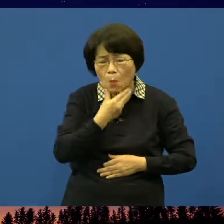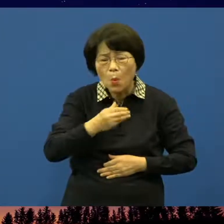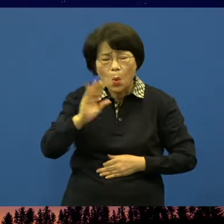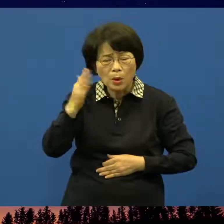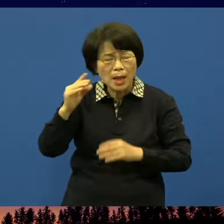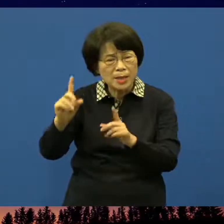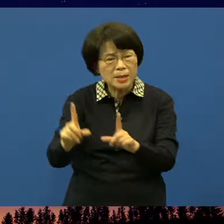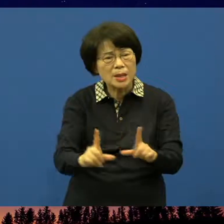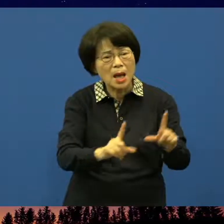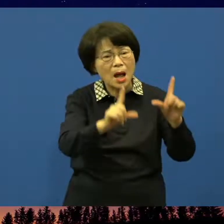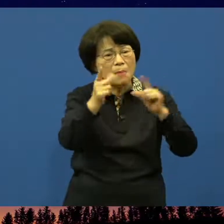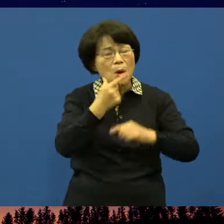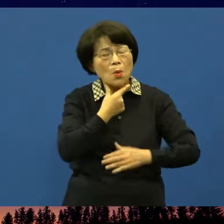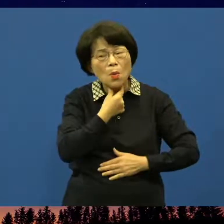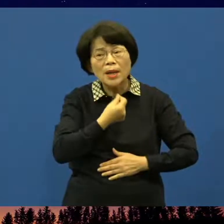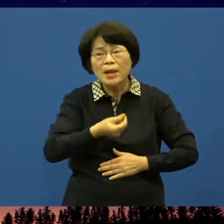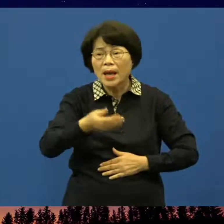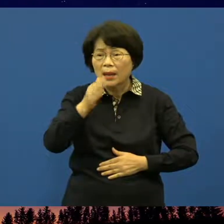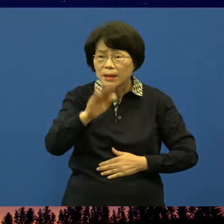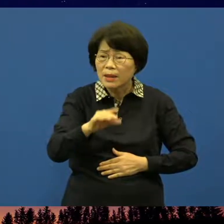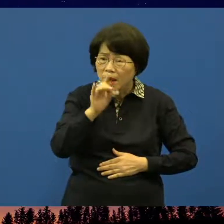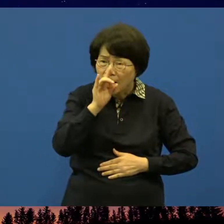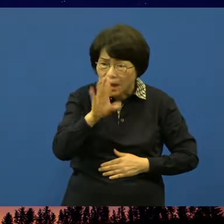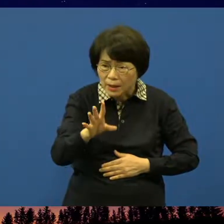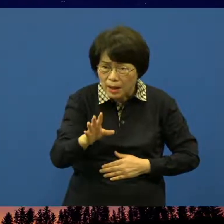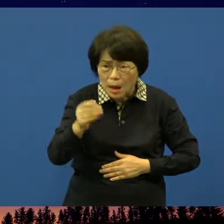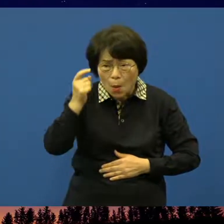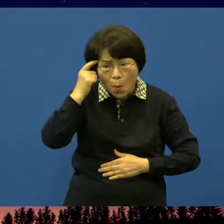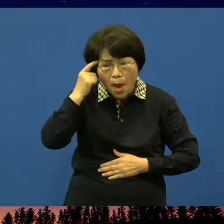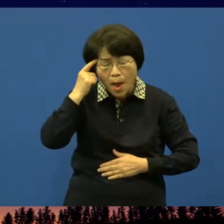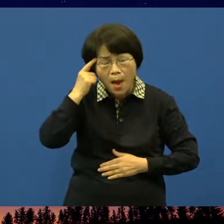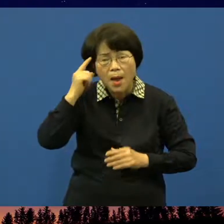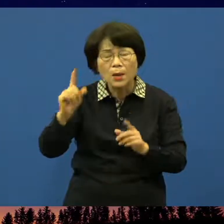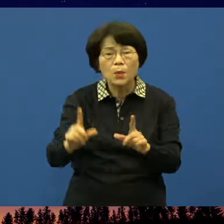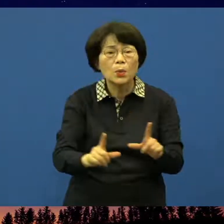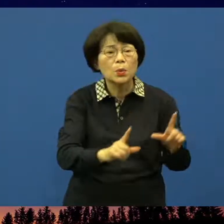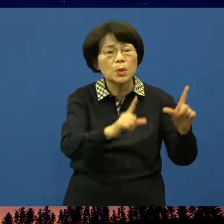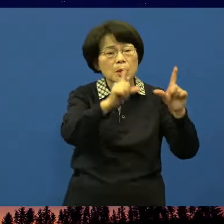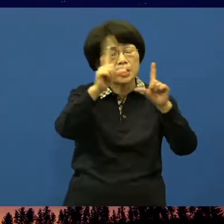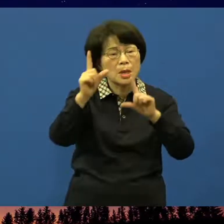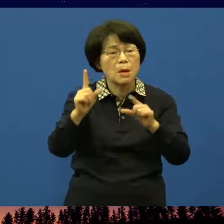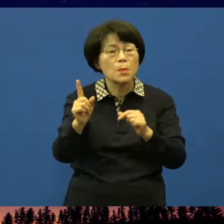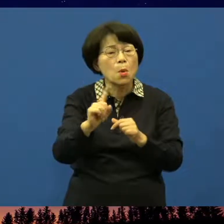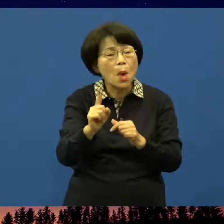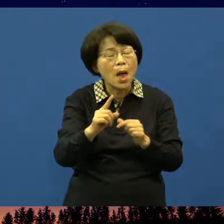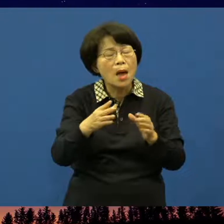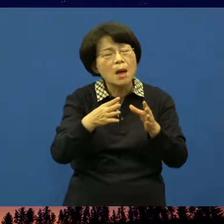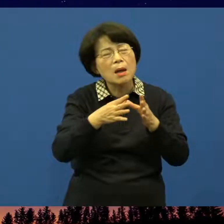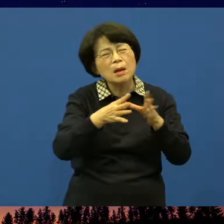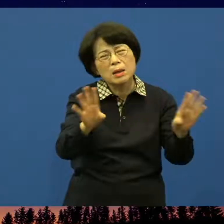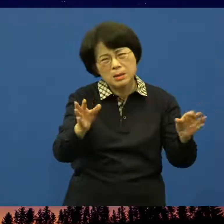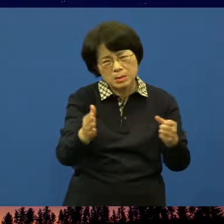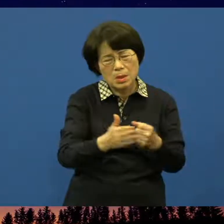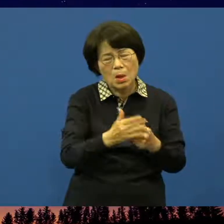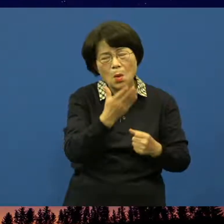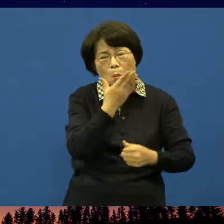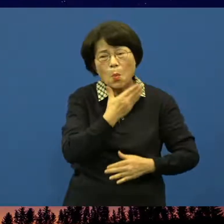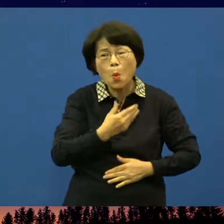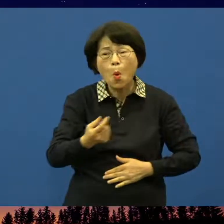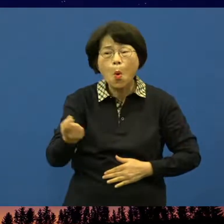그렇게 사라지지가 않는 거죠. 왜? 우리의 삶이 기본적으로 깨어져 있기 때문에. 근데 복음이 우리를